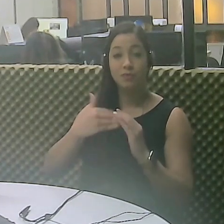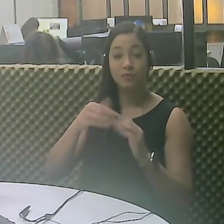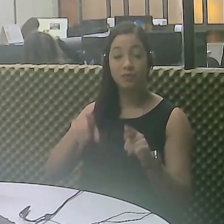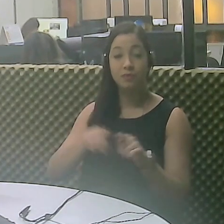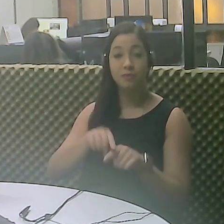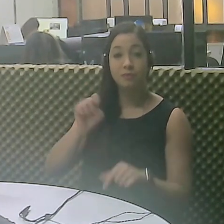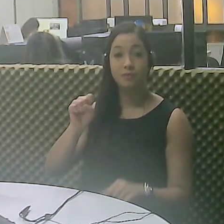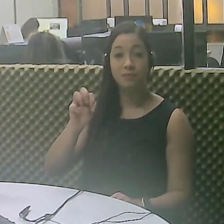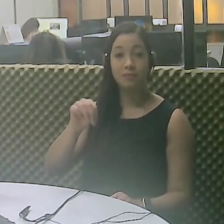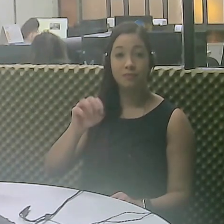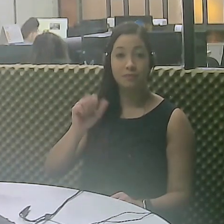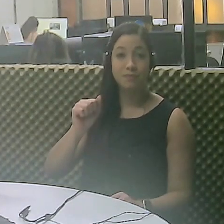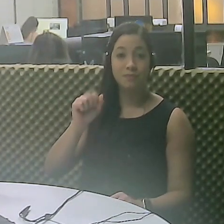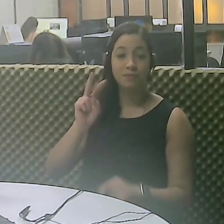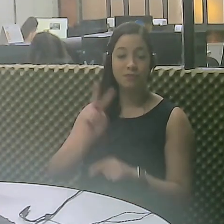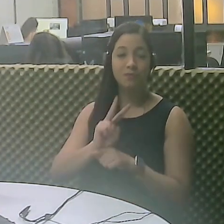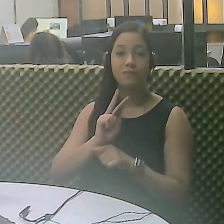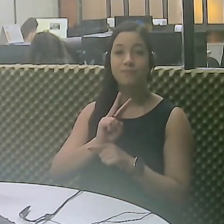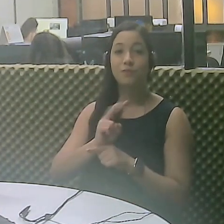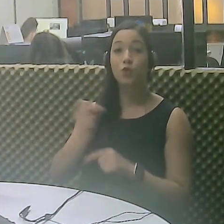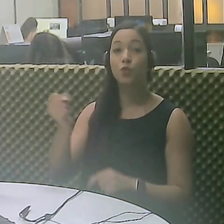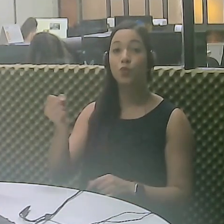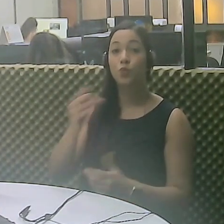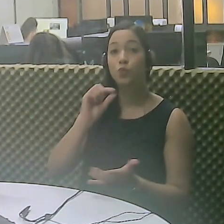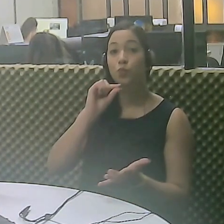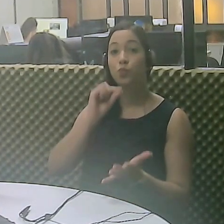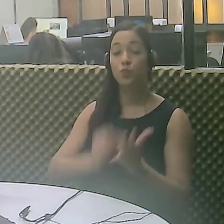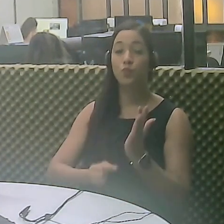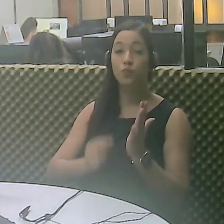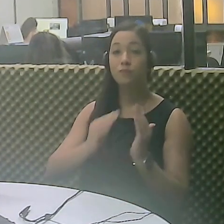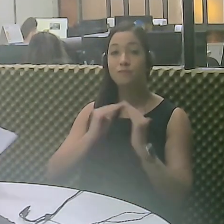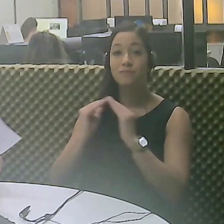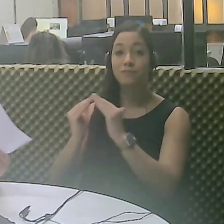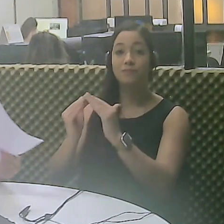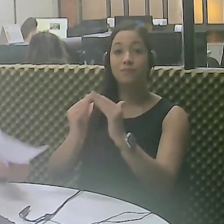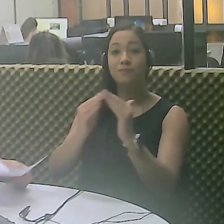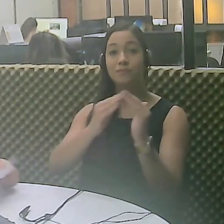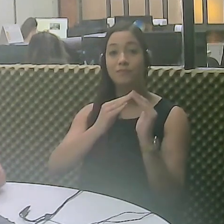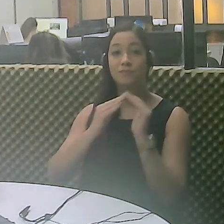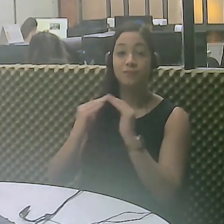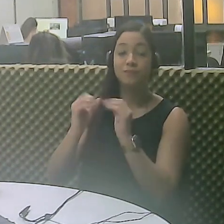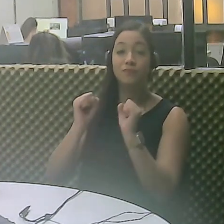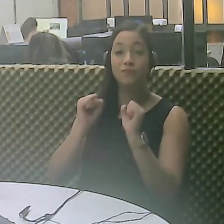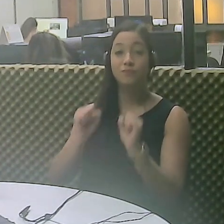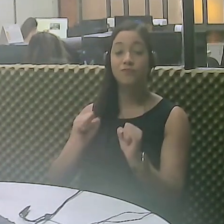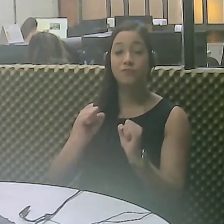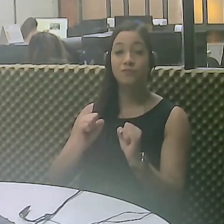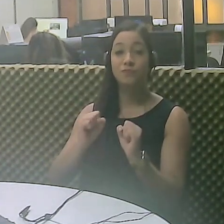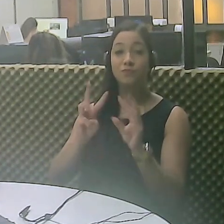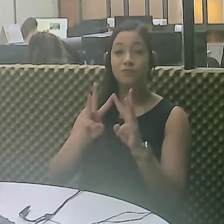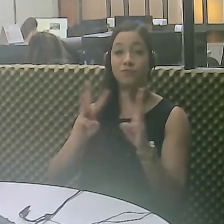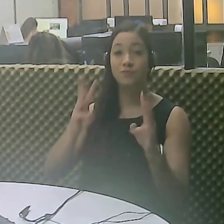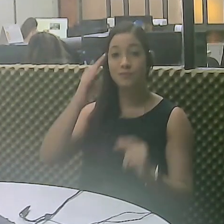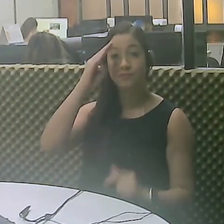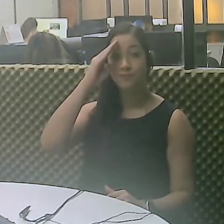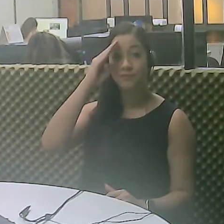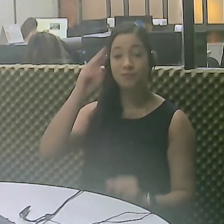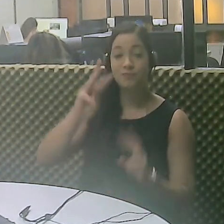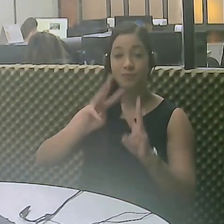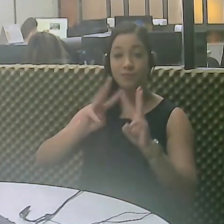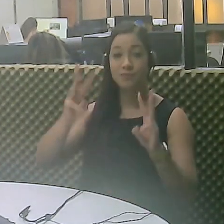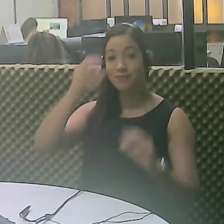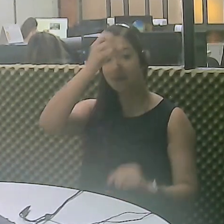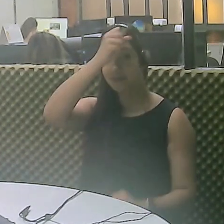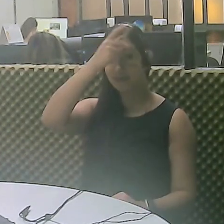mensagem SMS aos tutores. Novos cadastros dos moradores da região podem ser feitos na página principal do portal